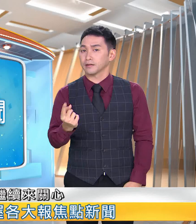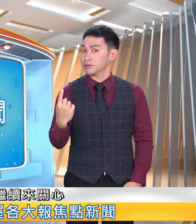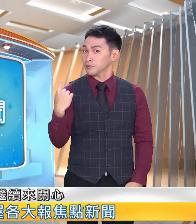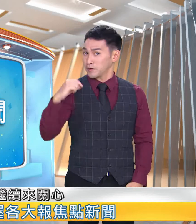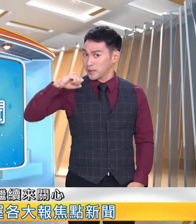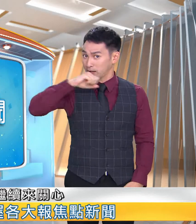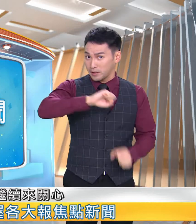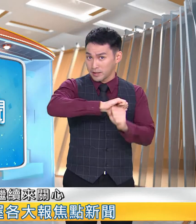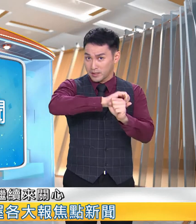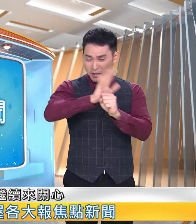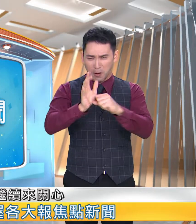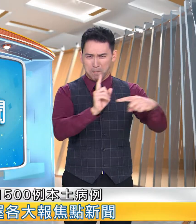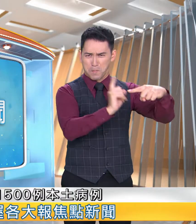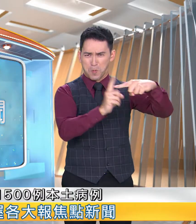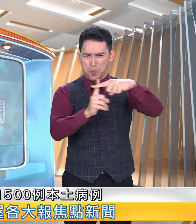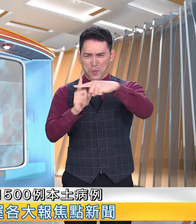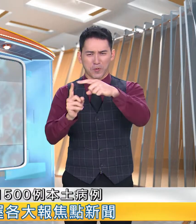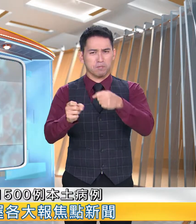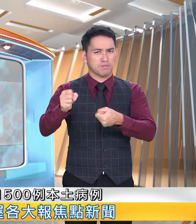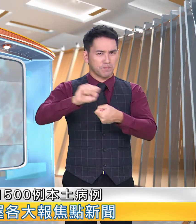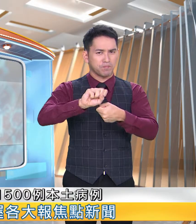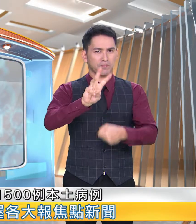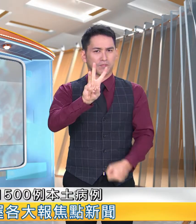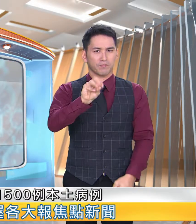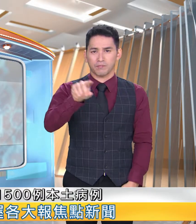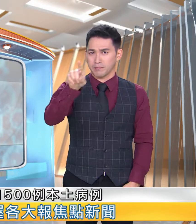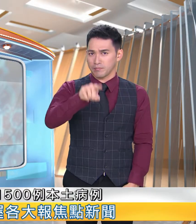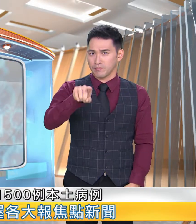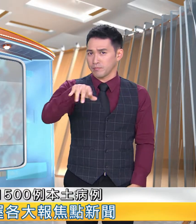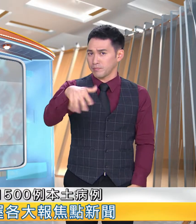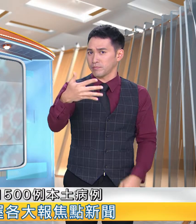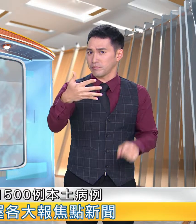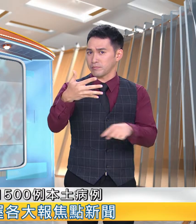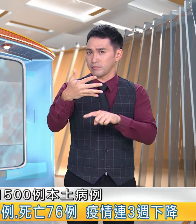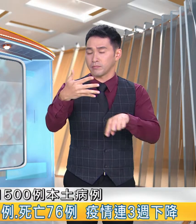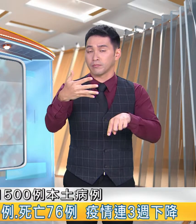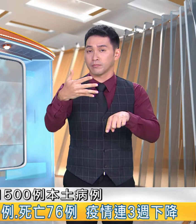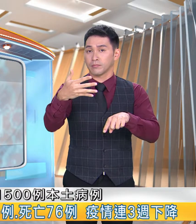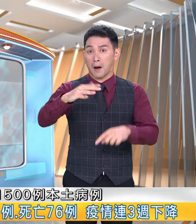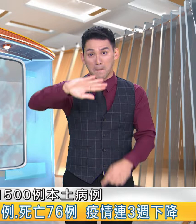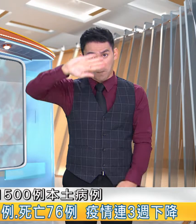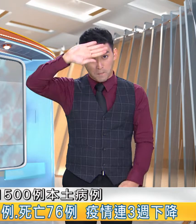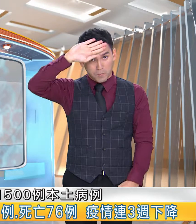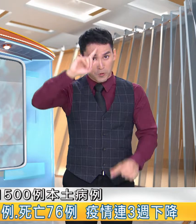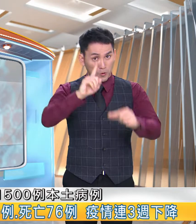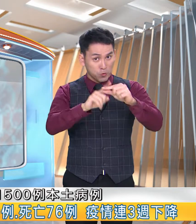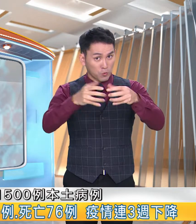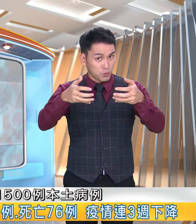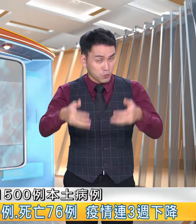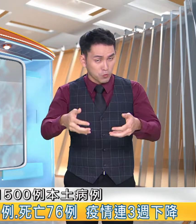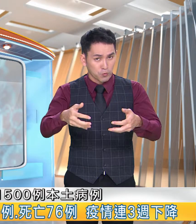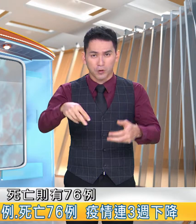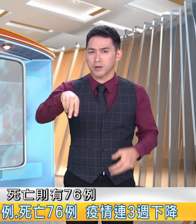来关心新冠本土新增31,500例本土病例，中重症